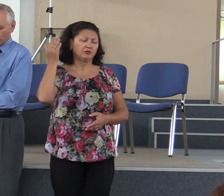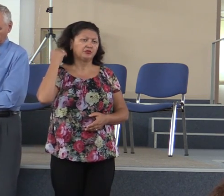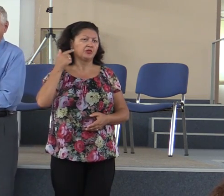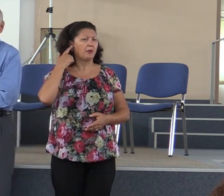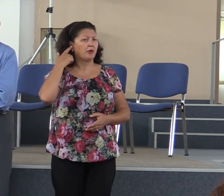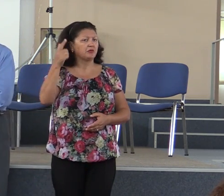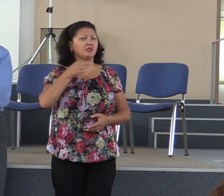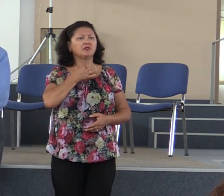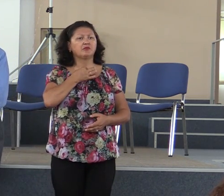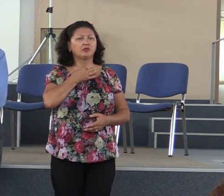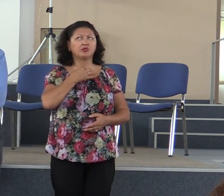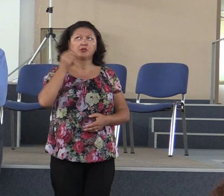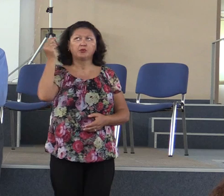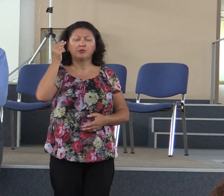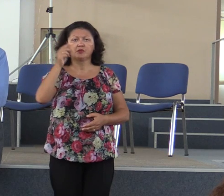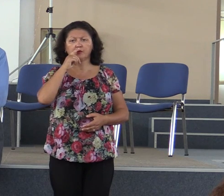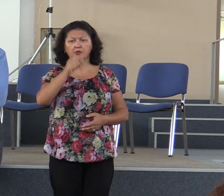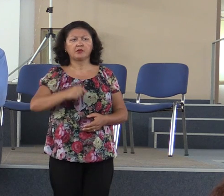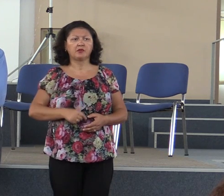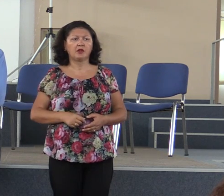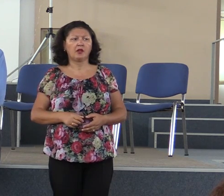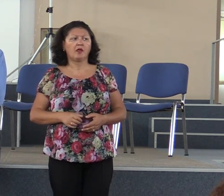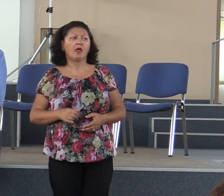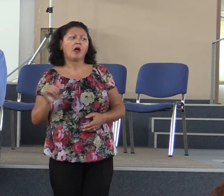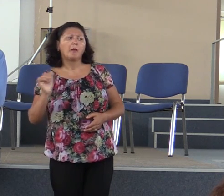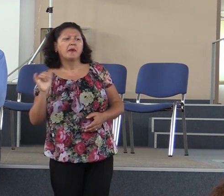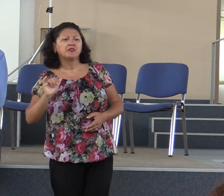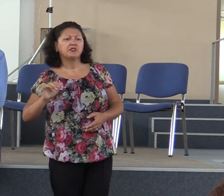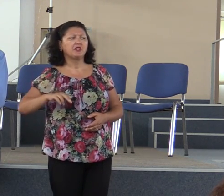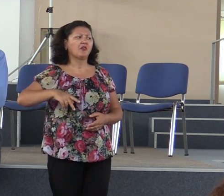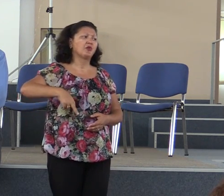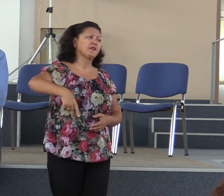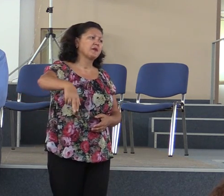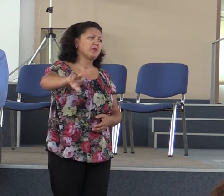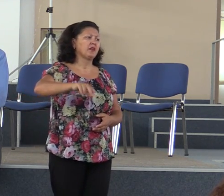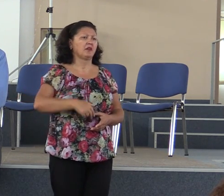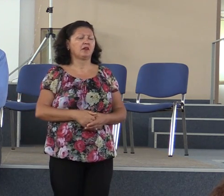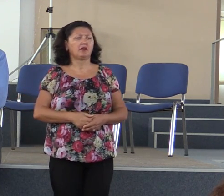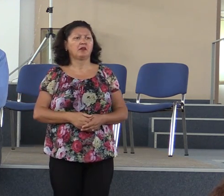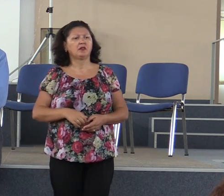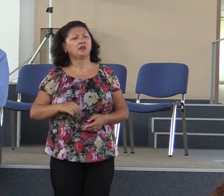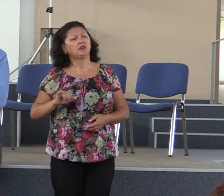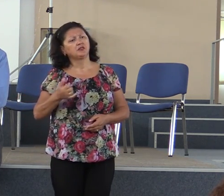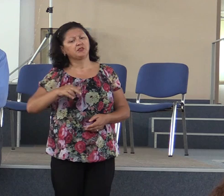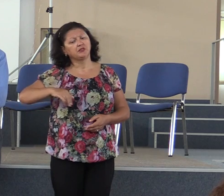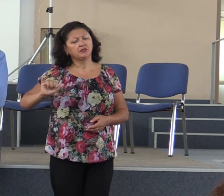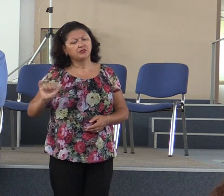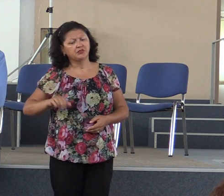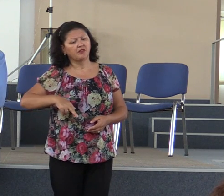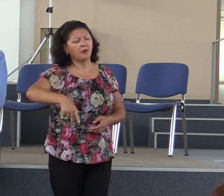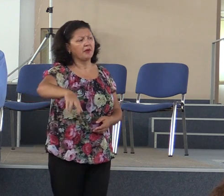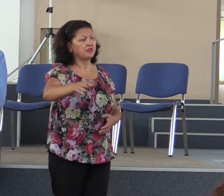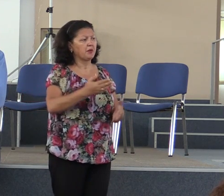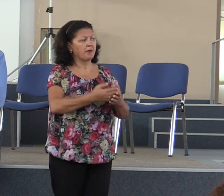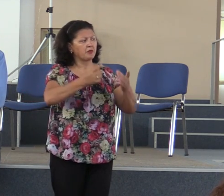Domnului spunând. Whom shall I send? Pe cine voi trimite? And who will go for me? Și cine va merge pentru noi?